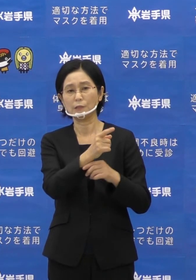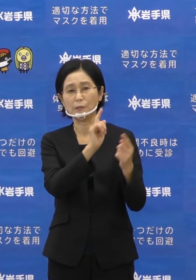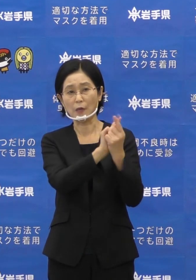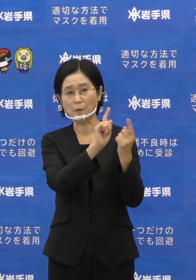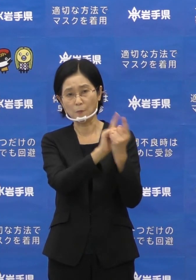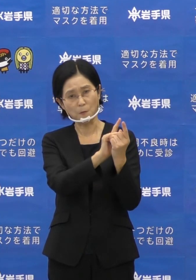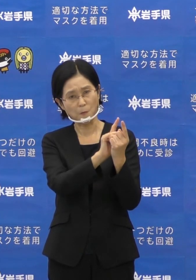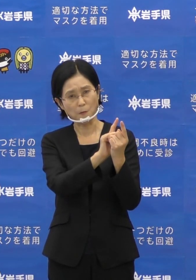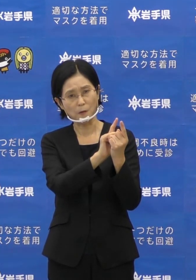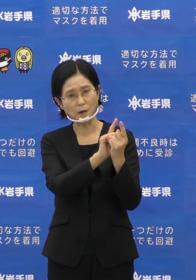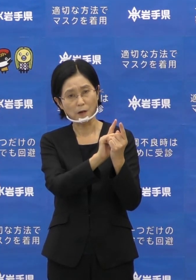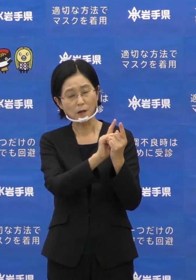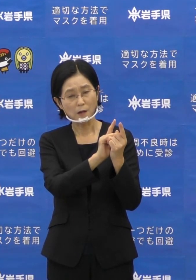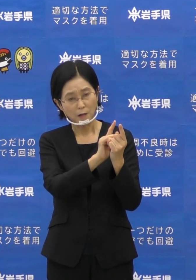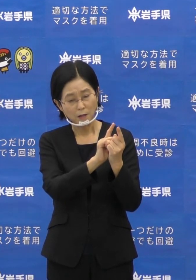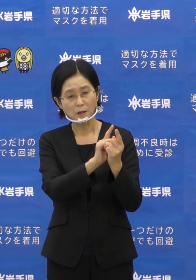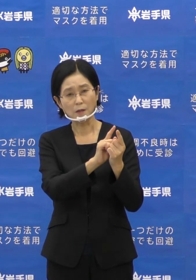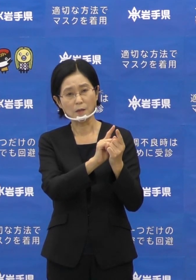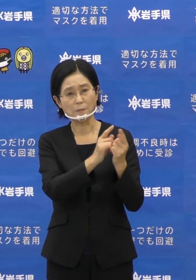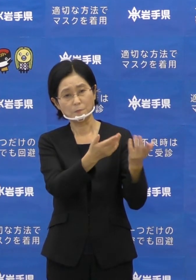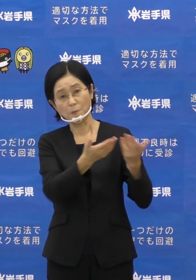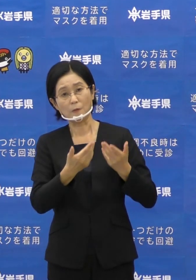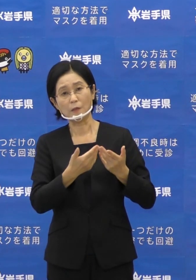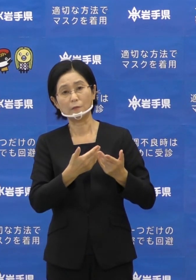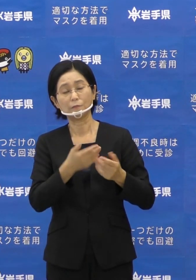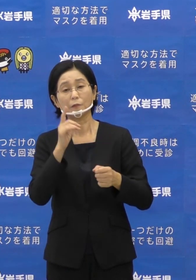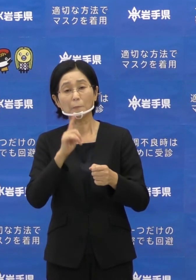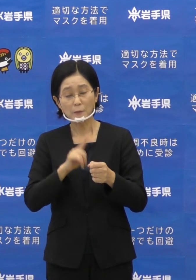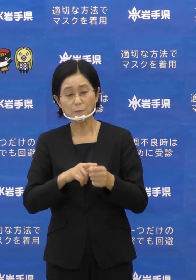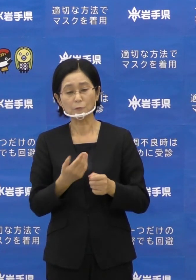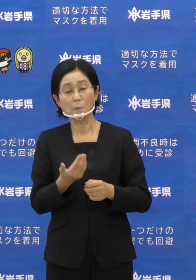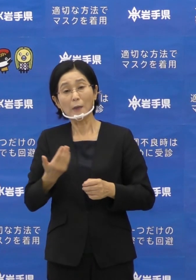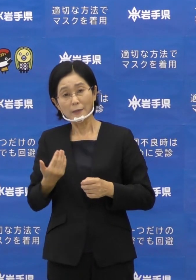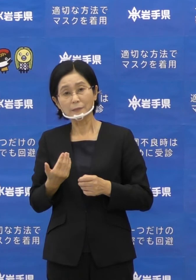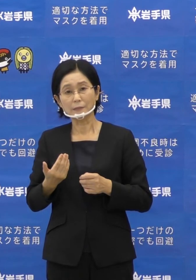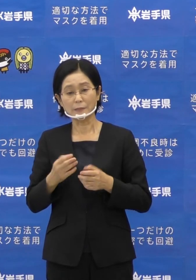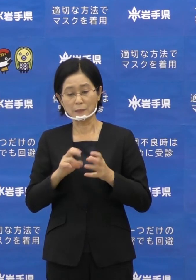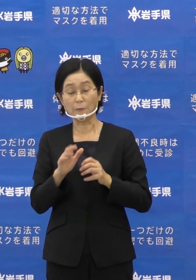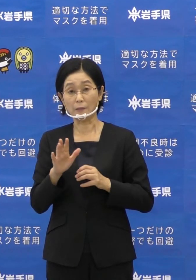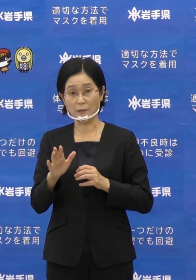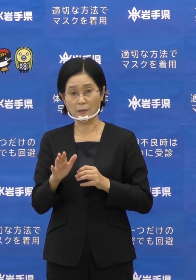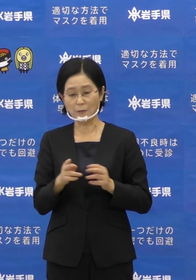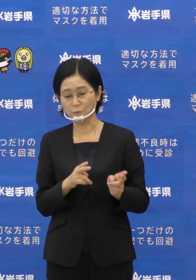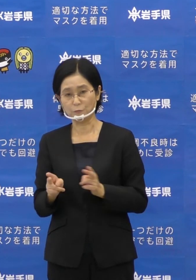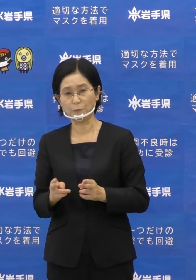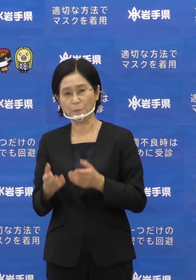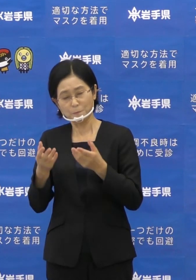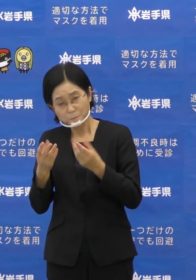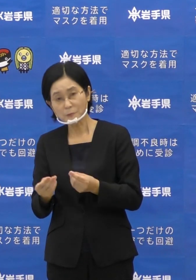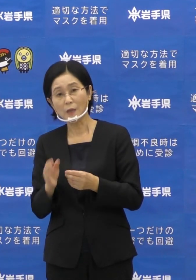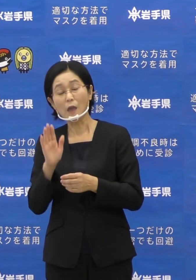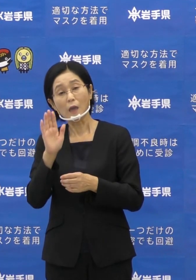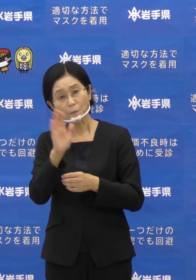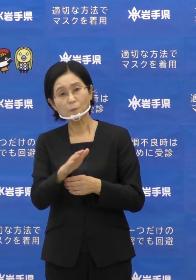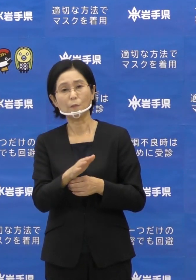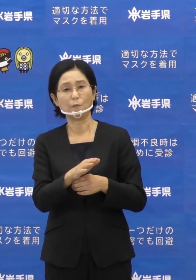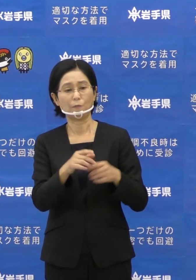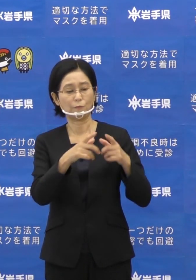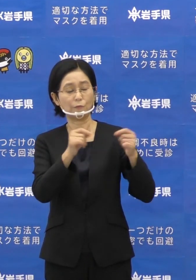が行われるように、その下地準備をした上で要請をすることが適当であろうということ